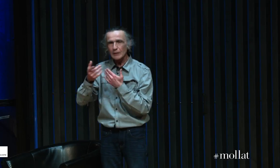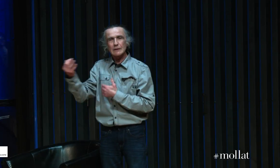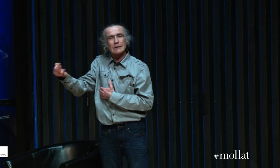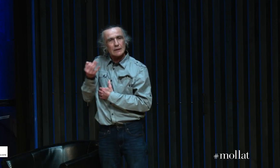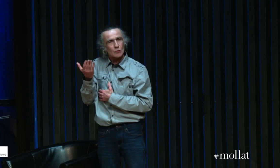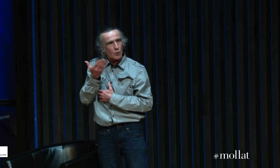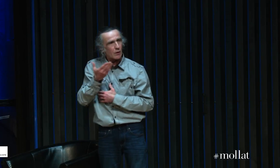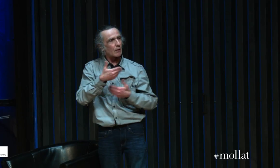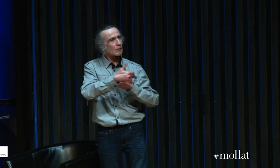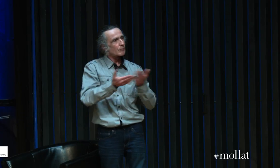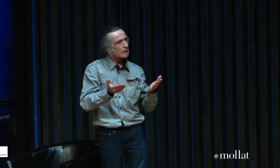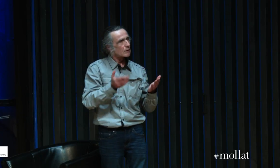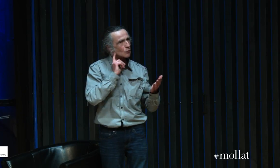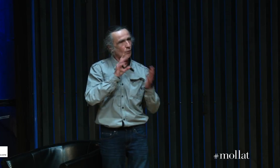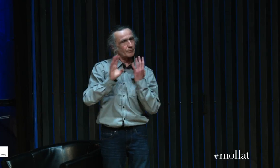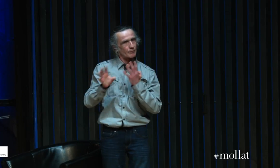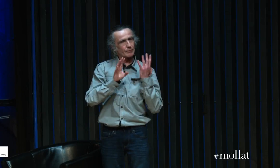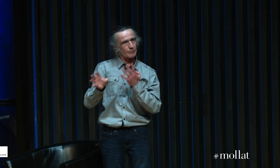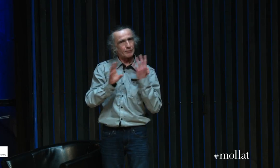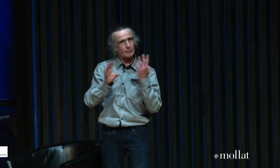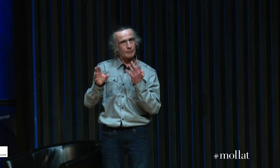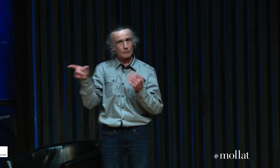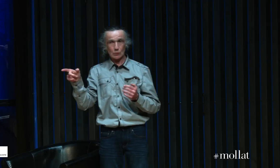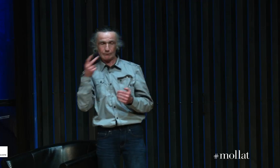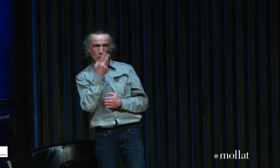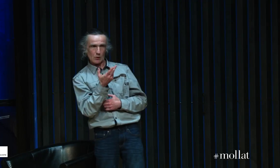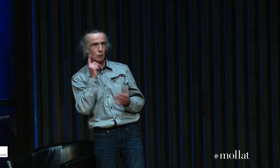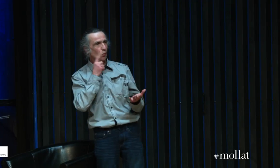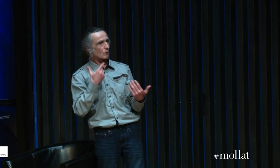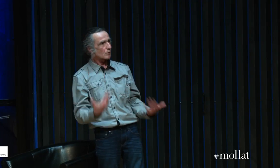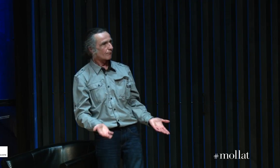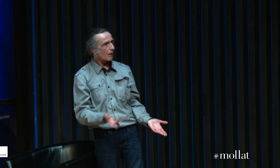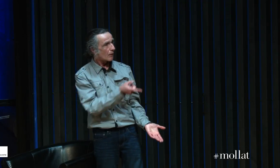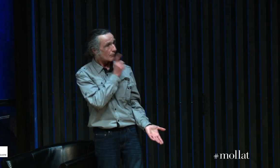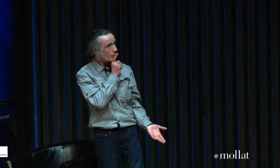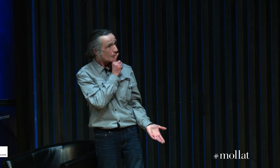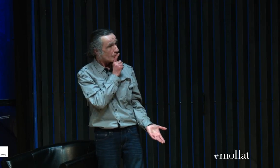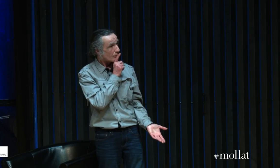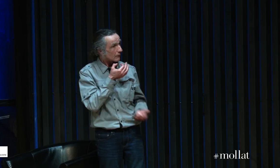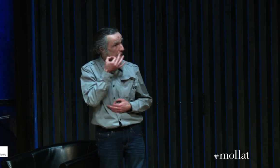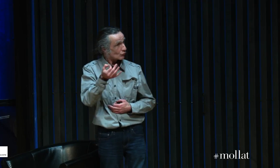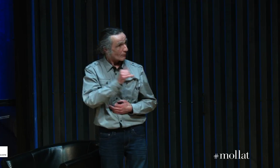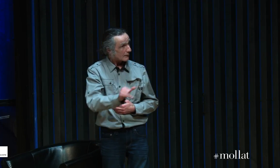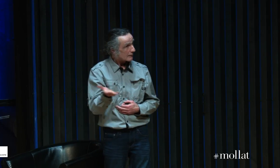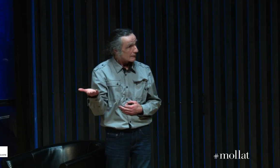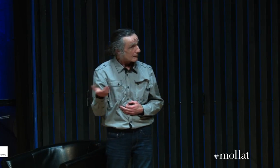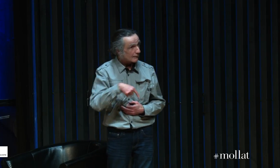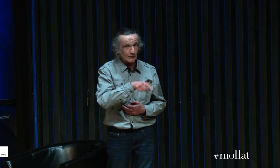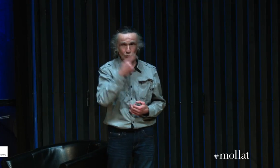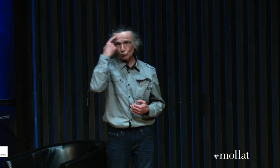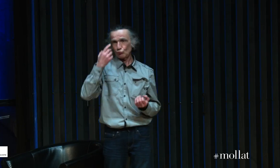Et puis, je reviens un peu à la charge en lui disant, mais moi, ma langue des signes, je suis bien en langue des signes, tout va bien. Et lui, ce qu'il m'explique, c'est que, en